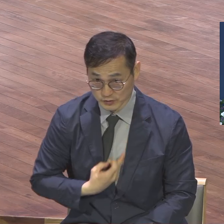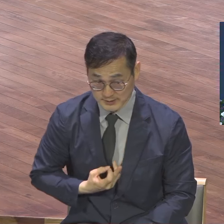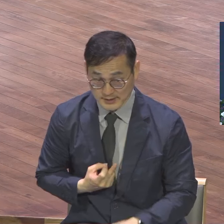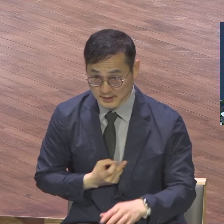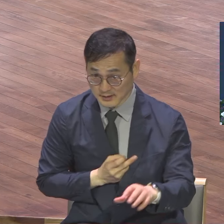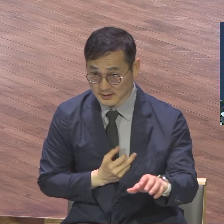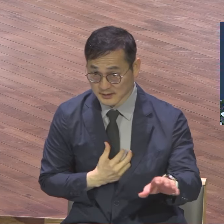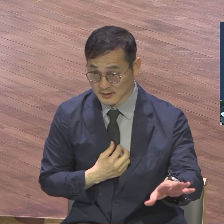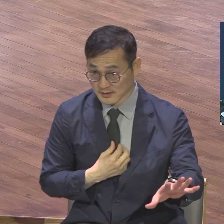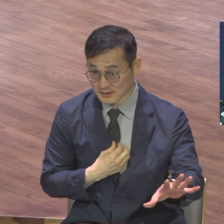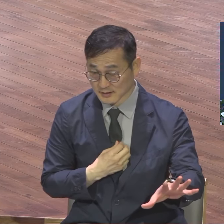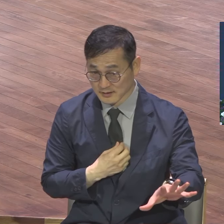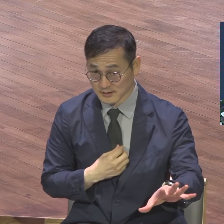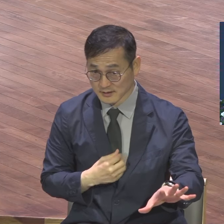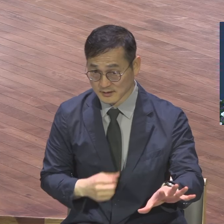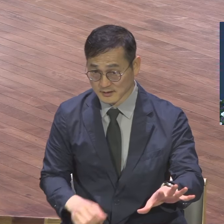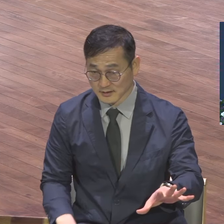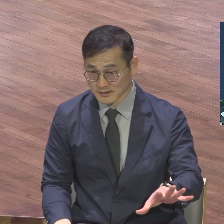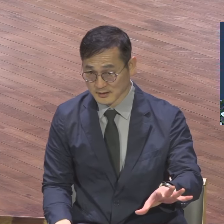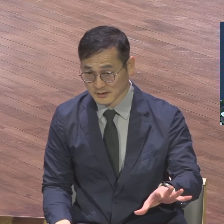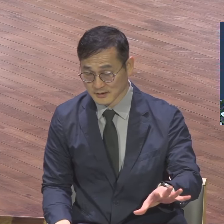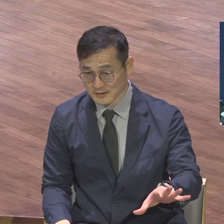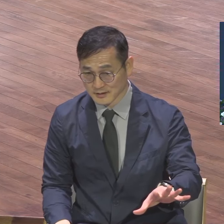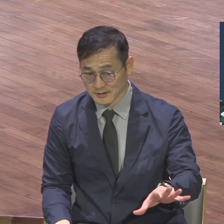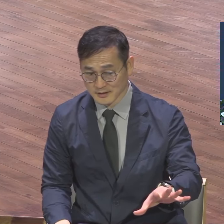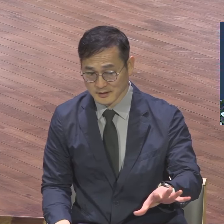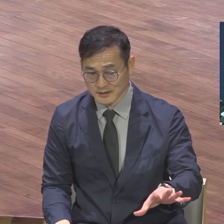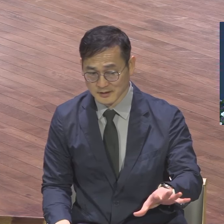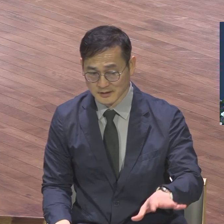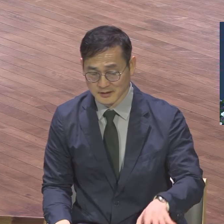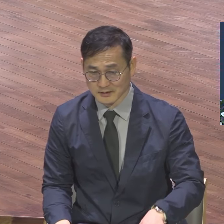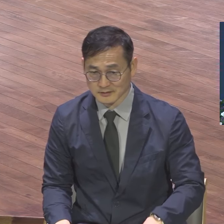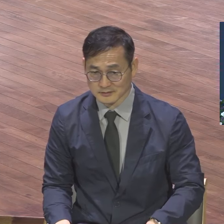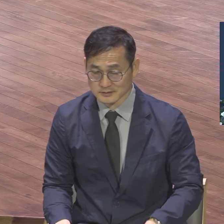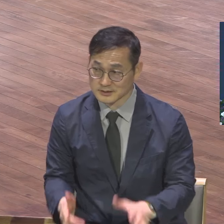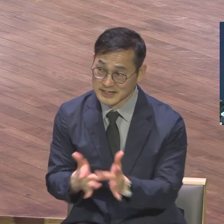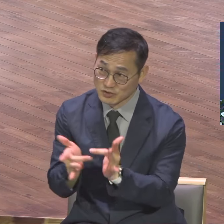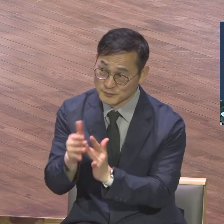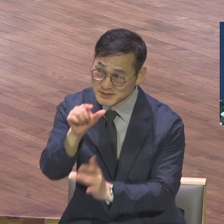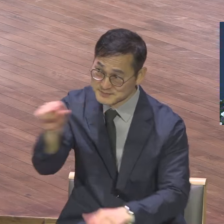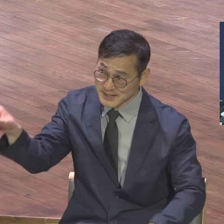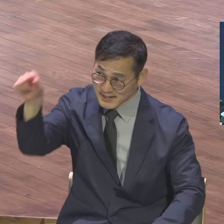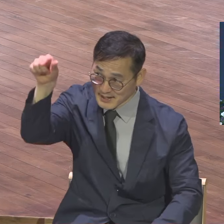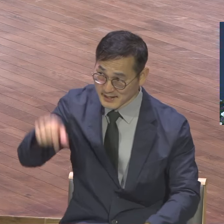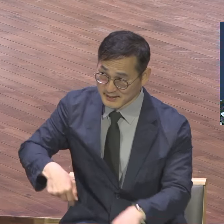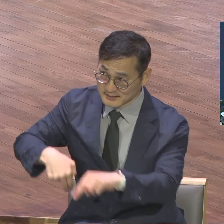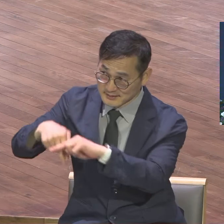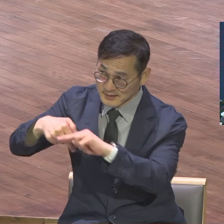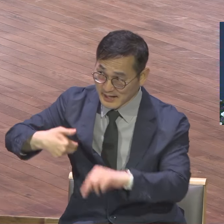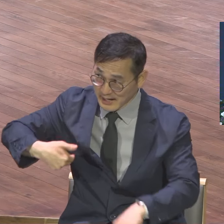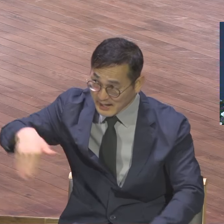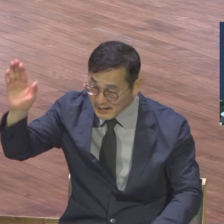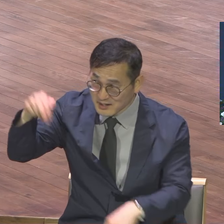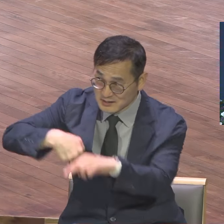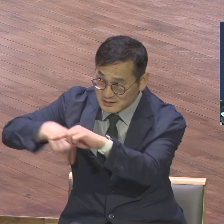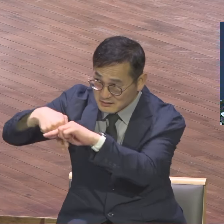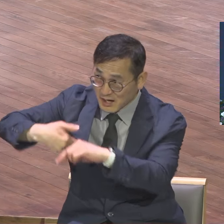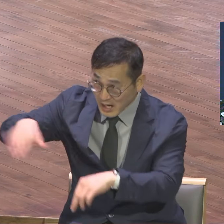열두 제자들은 이 본문에 말하고 있는 예수님의 십자가 지러 가는 일에 아무 관심이